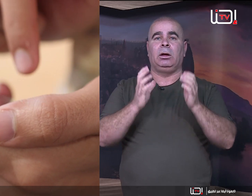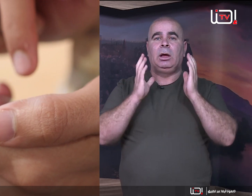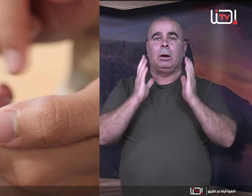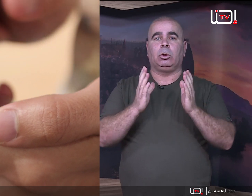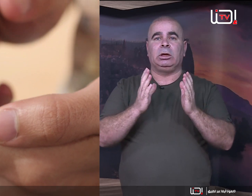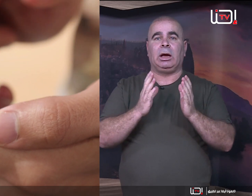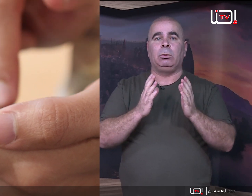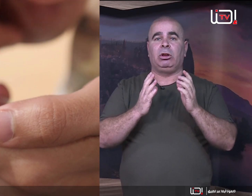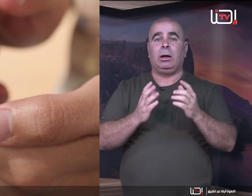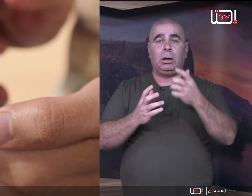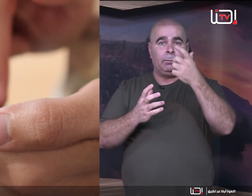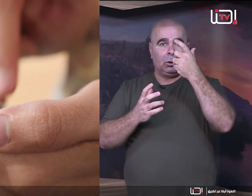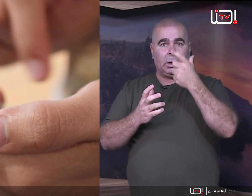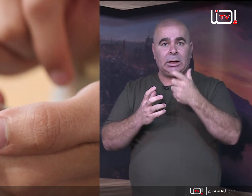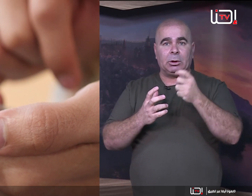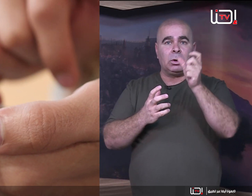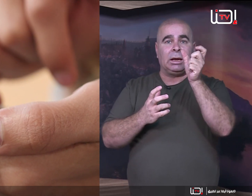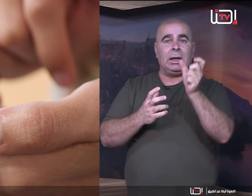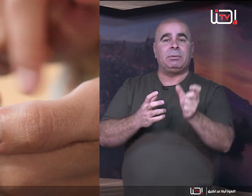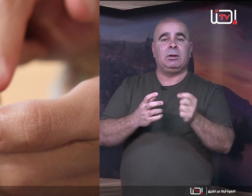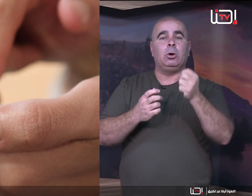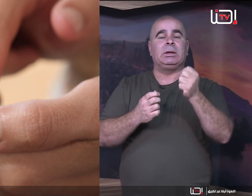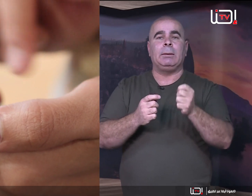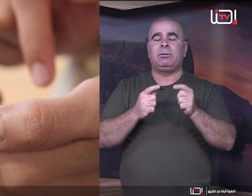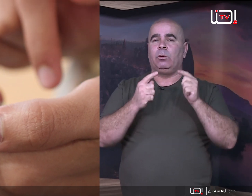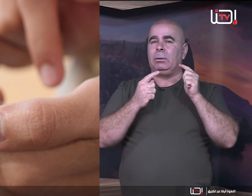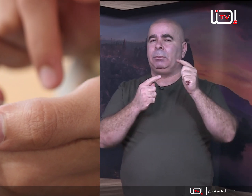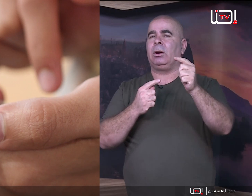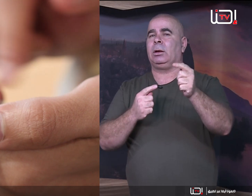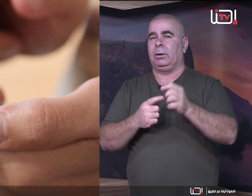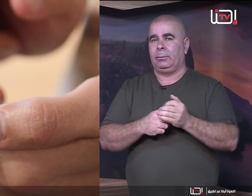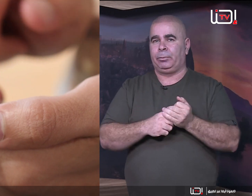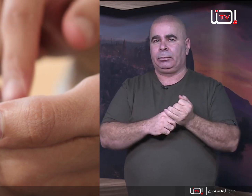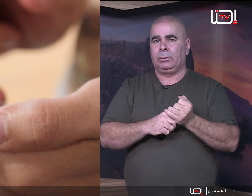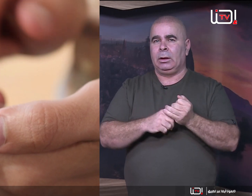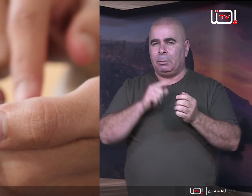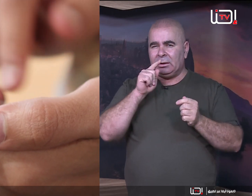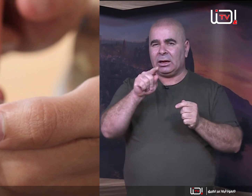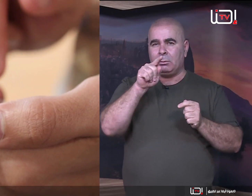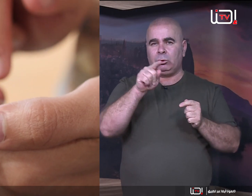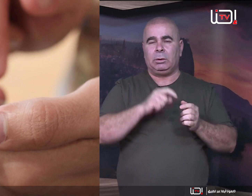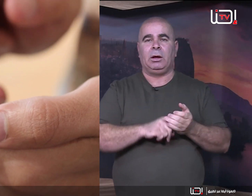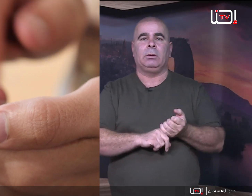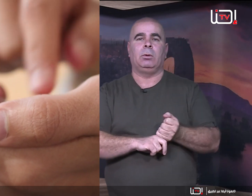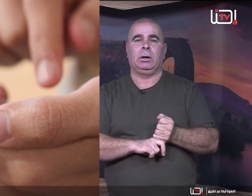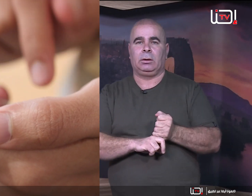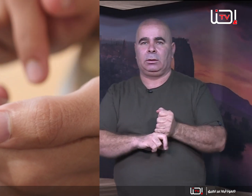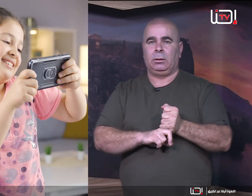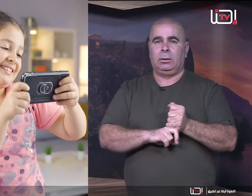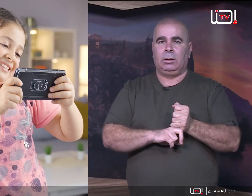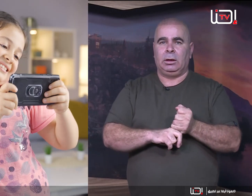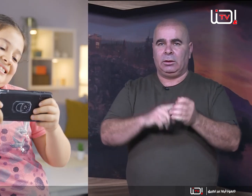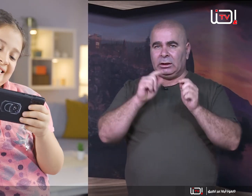بشعرها او تحط ايدها على وجهها ومع انها بتكون كان لابسه ومتلبس وفي مين براقبها بنتك موجوده بهذا